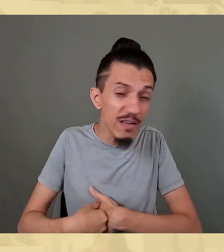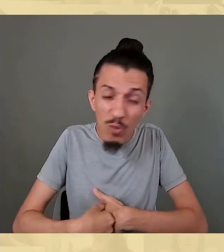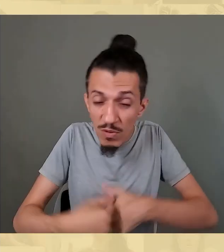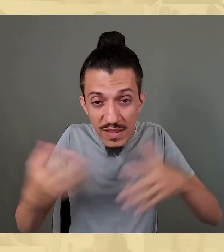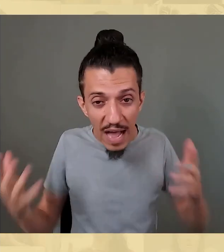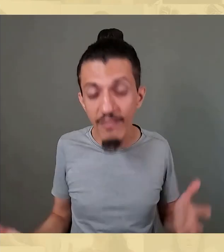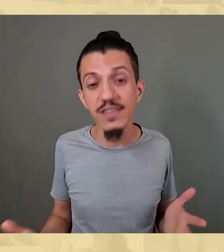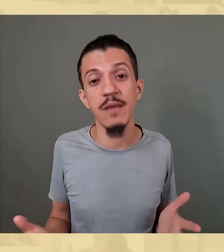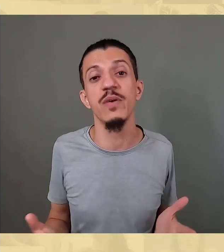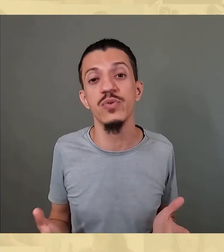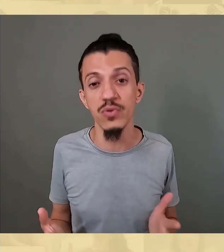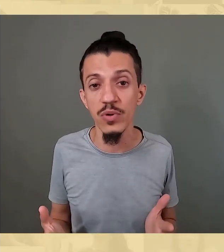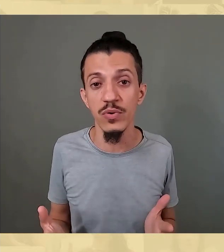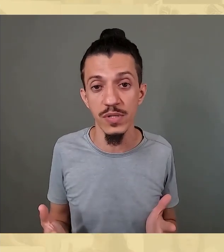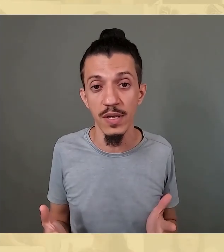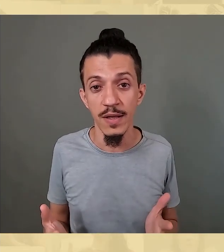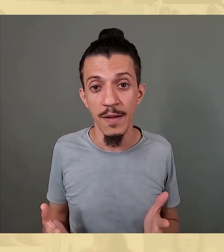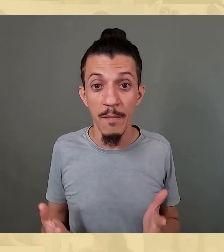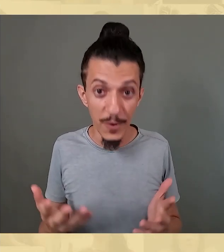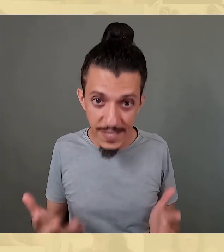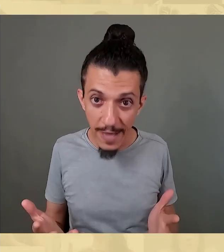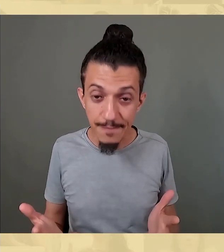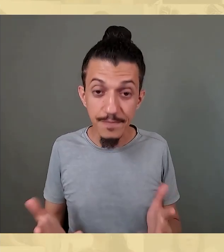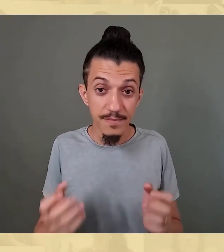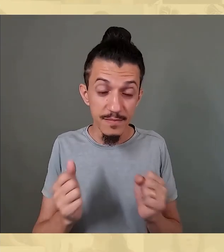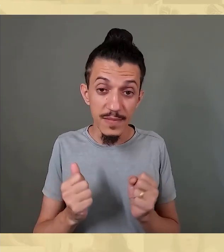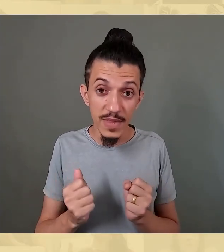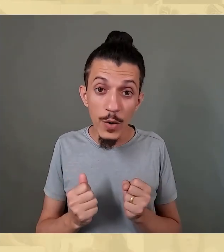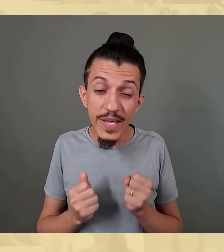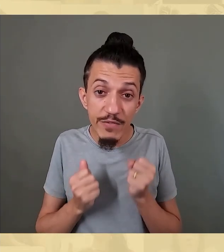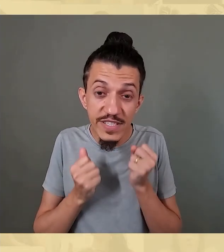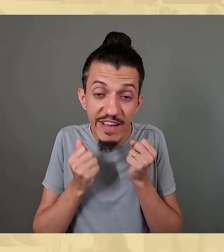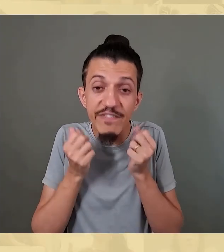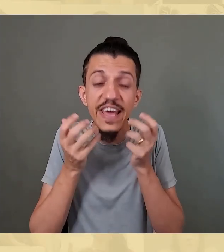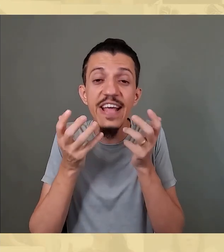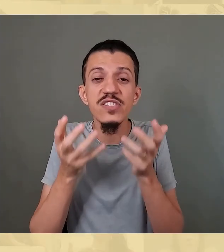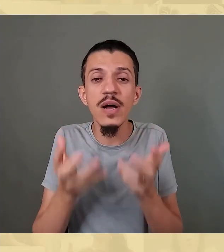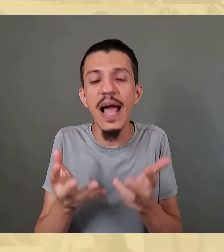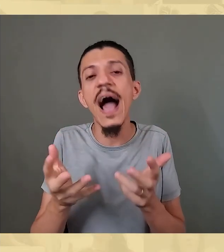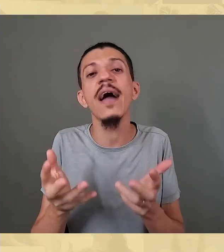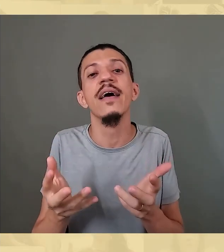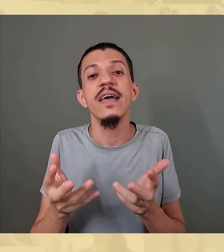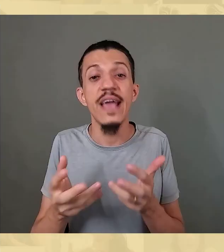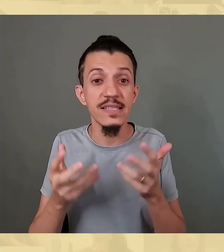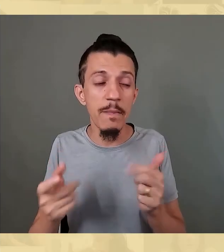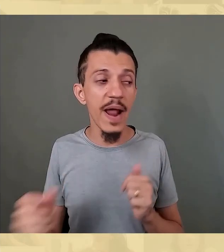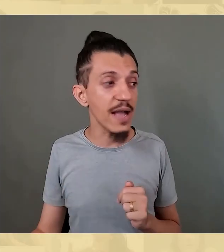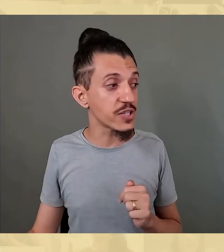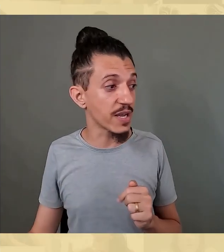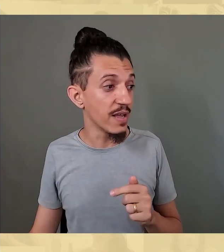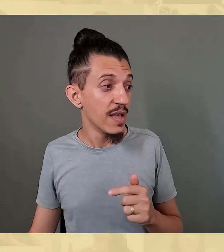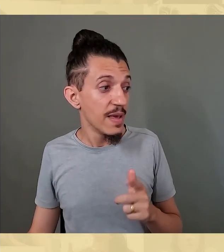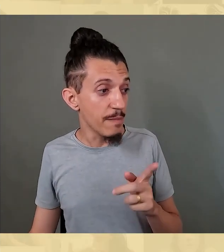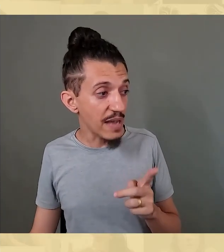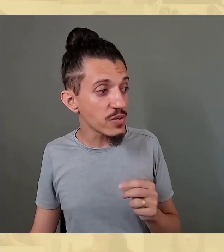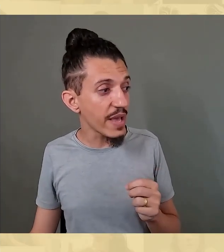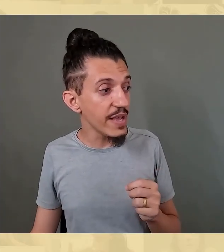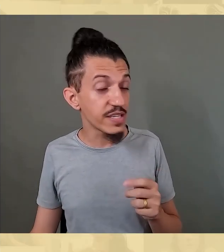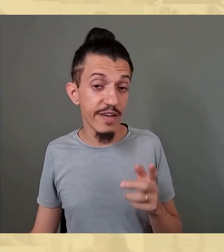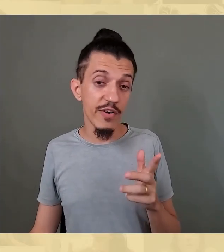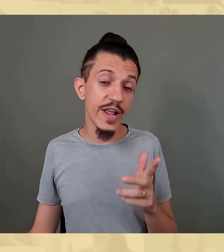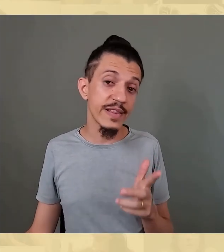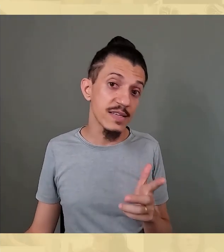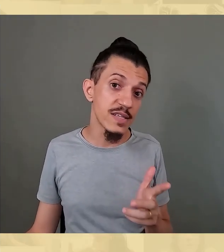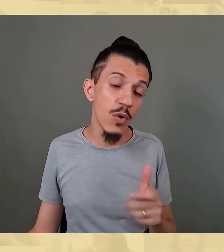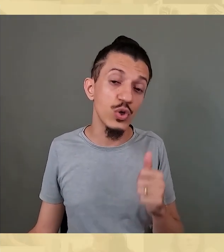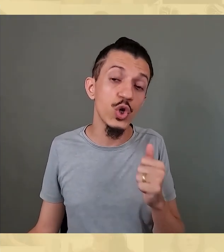ter incontáveis amigos surdos? Pois é, então aqui você vai ver esse olhar e essa prática. Mais do que isso, você vai ver